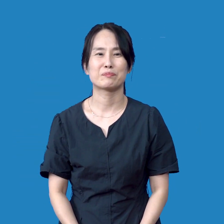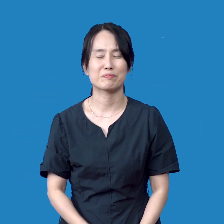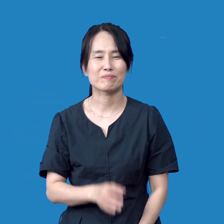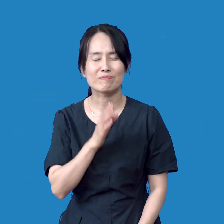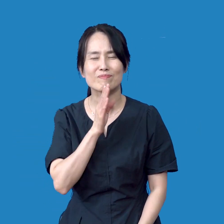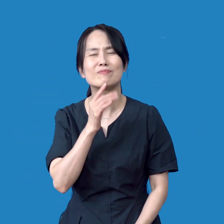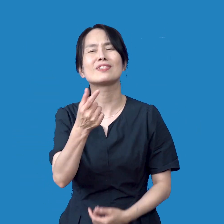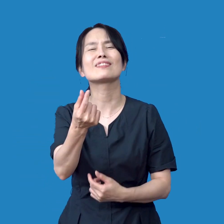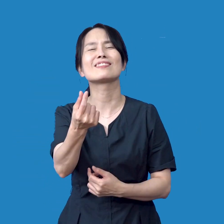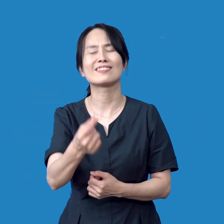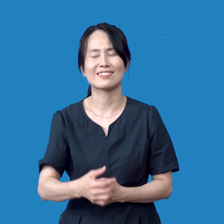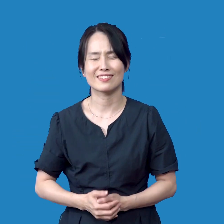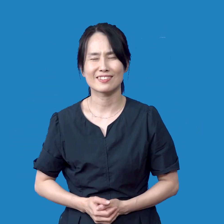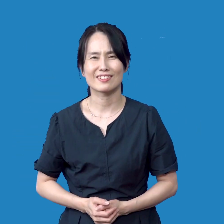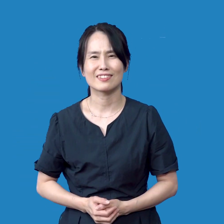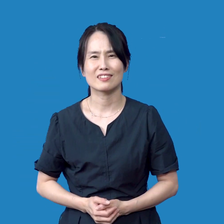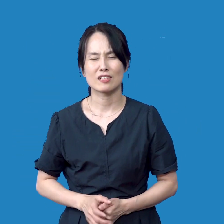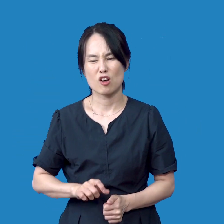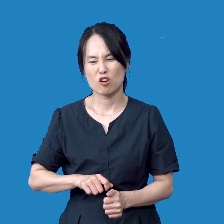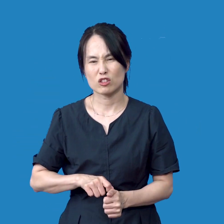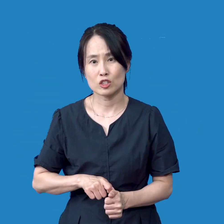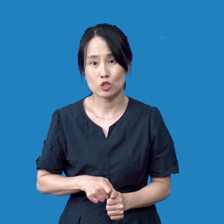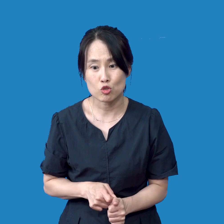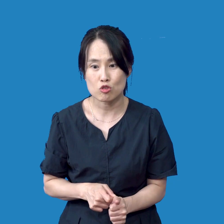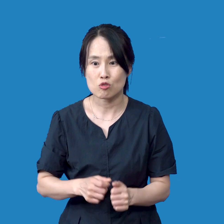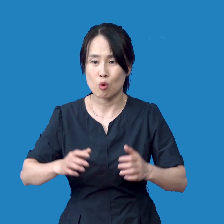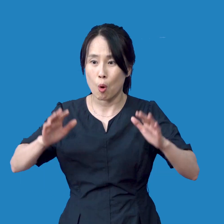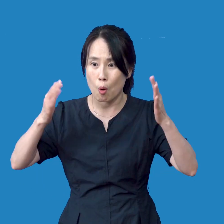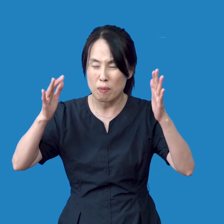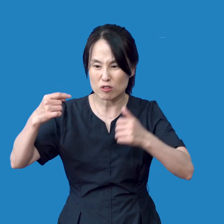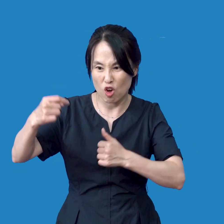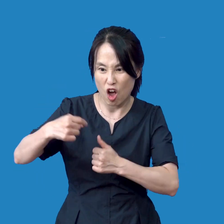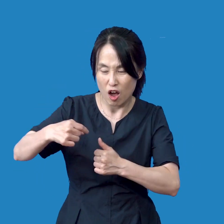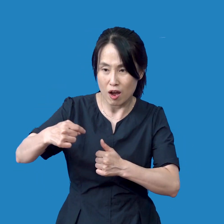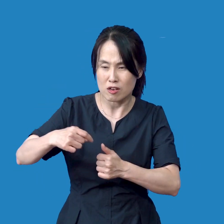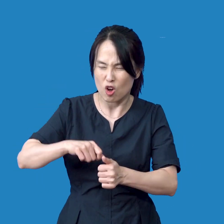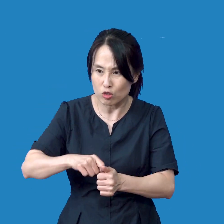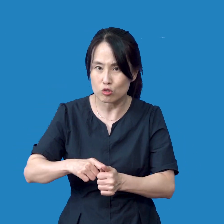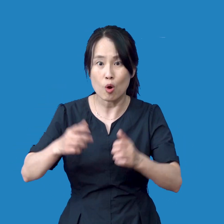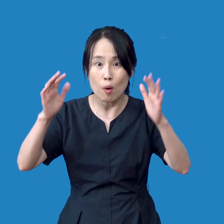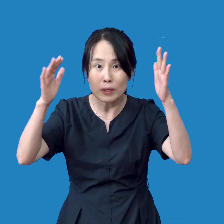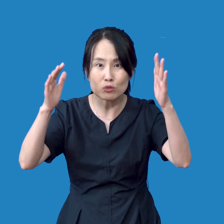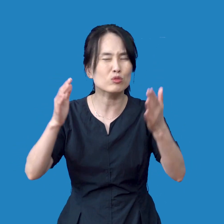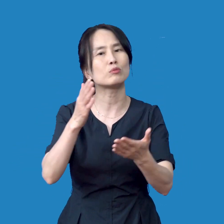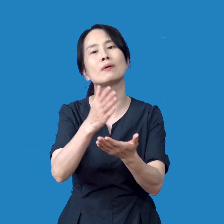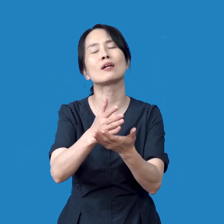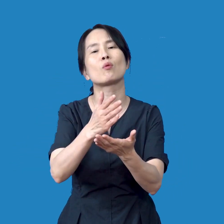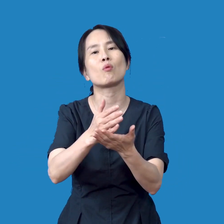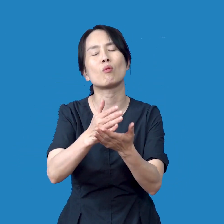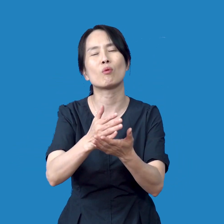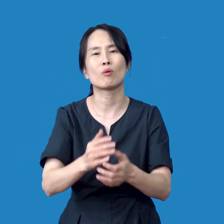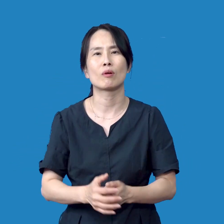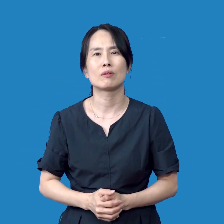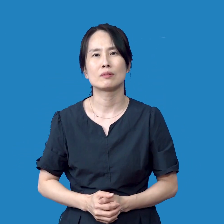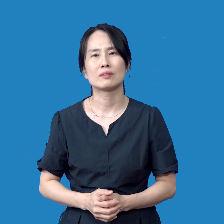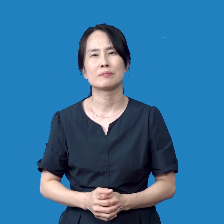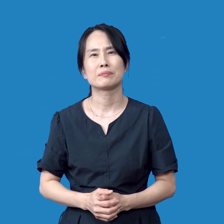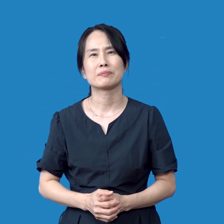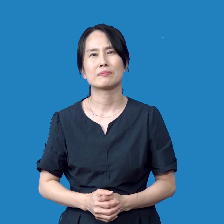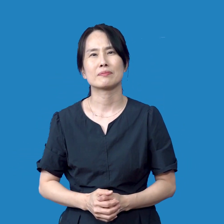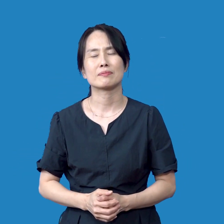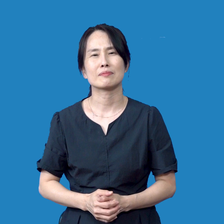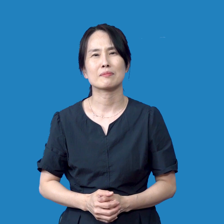그렇게 하십시오. 억지로 박수 치라고 해서 억지로 박수 치는 거 아닙니다. 한 사람 한